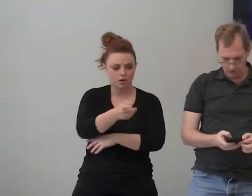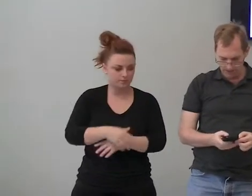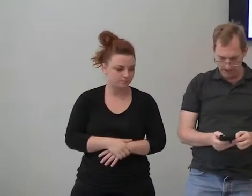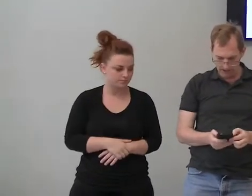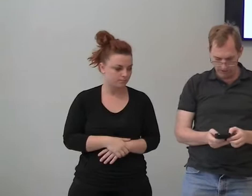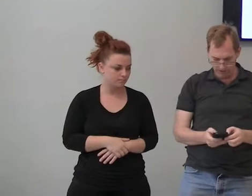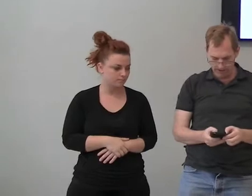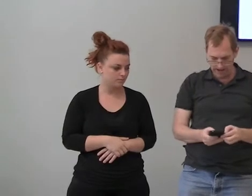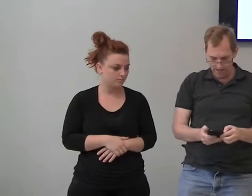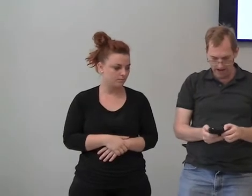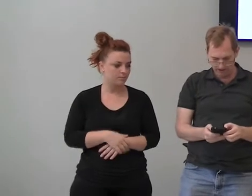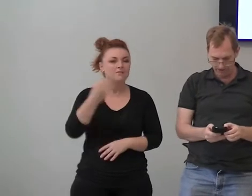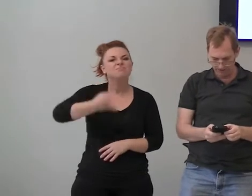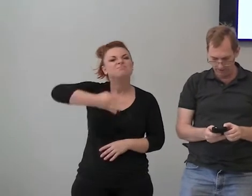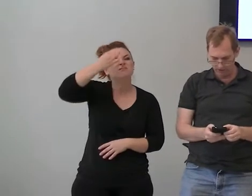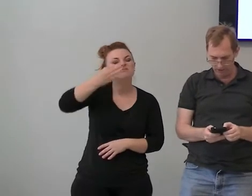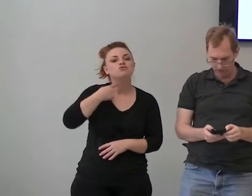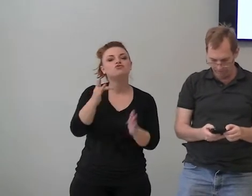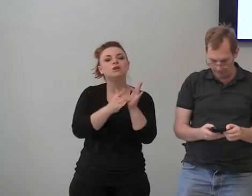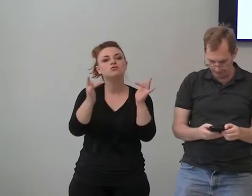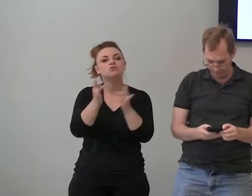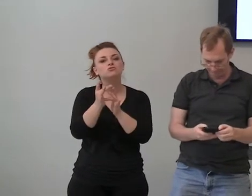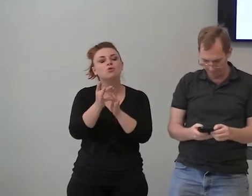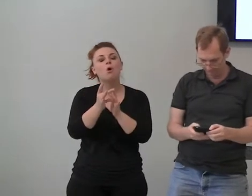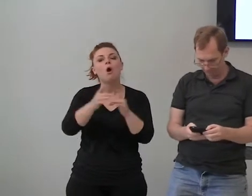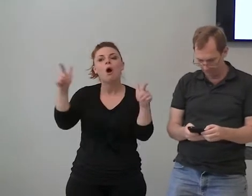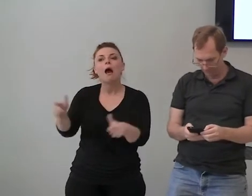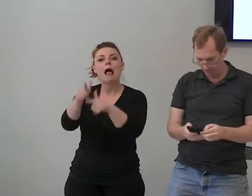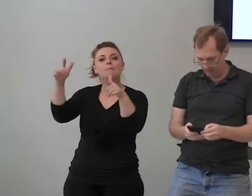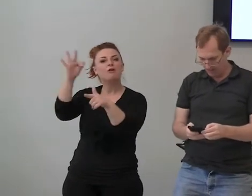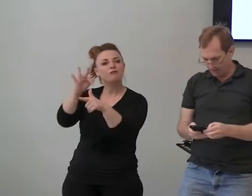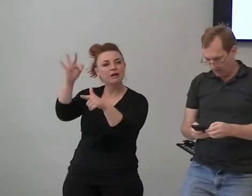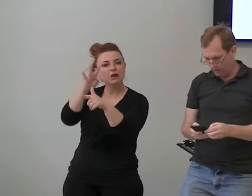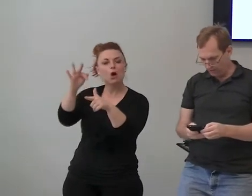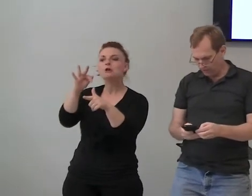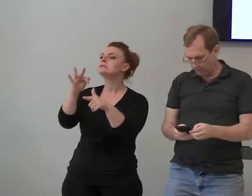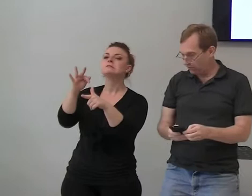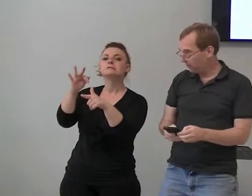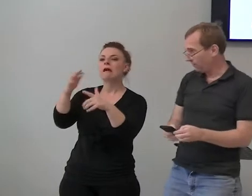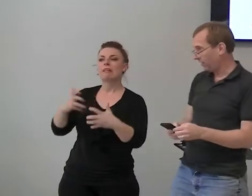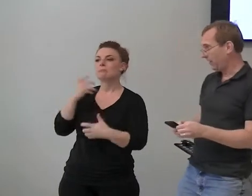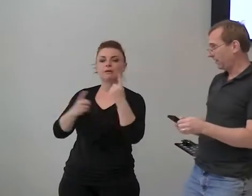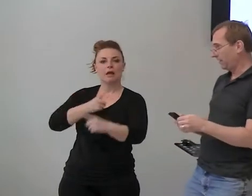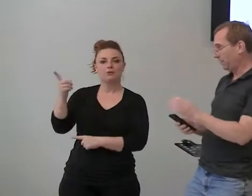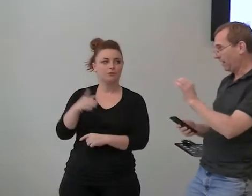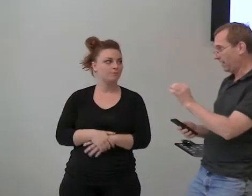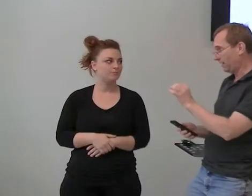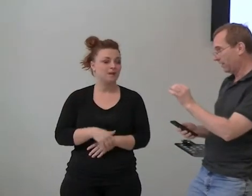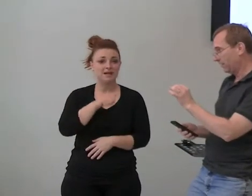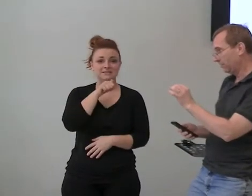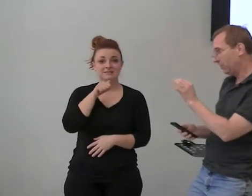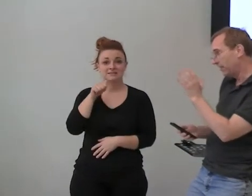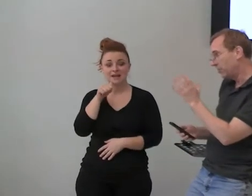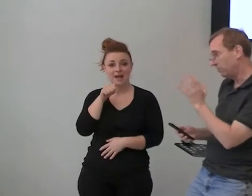Sembra proprio che Gesù è arrabbiato con un fico. E ho bisogno che